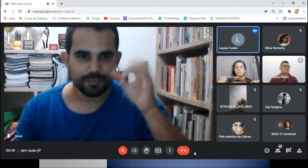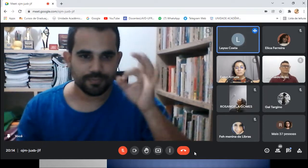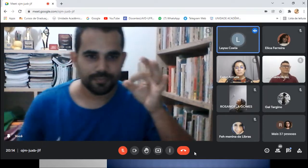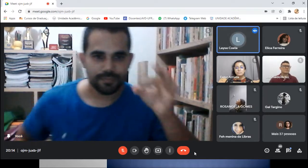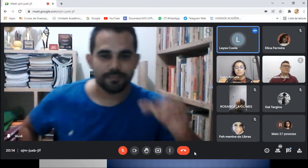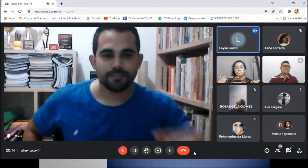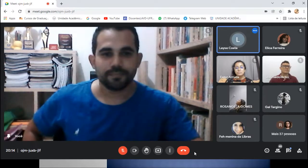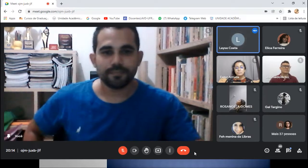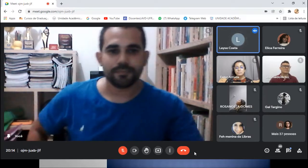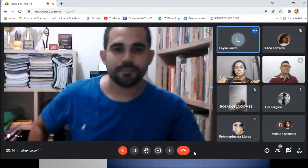aluno de cada polo.